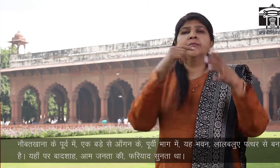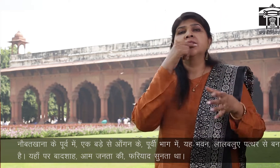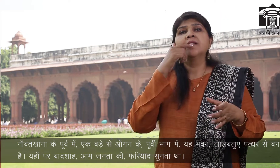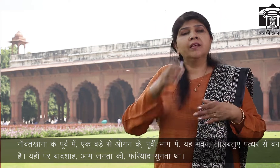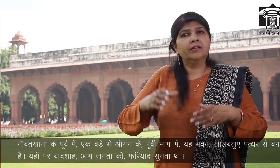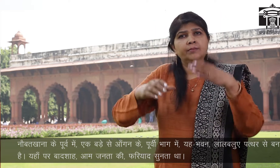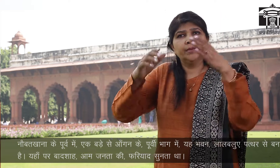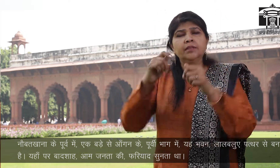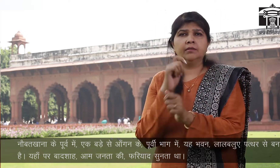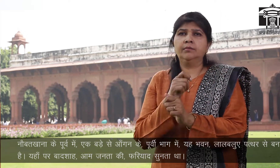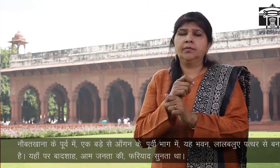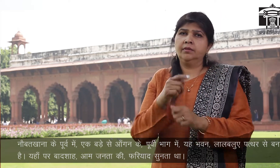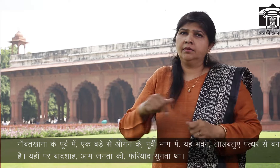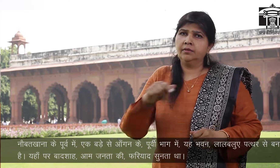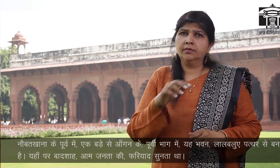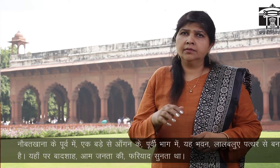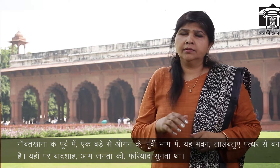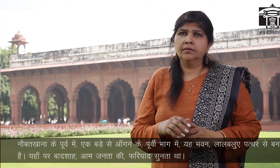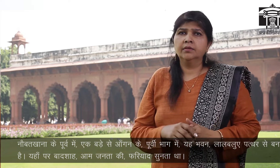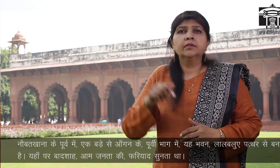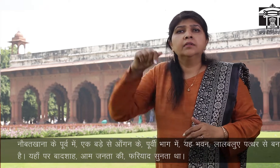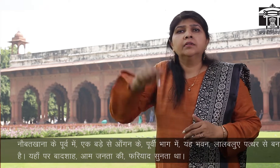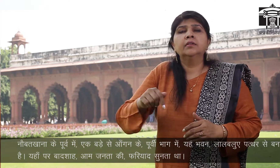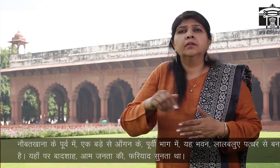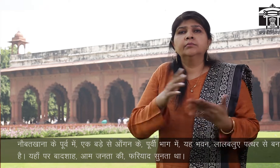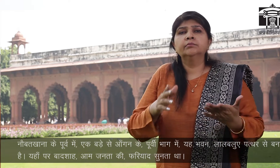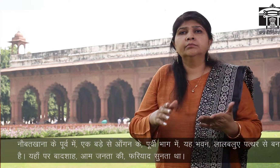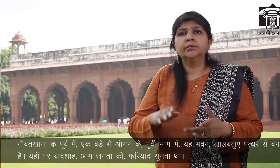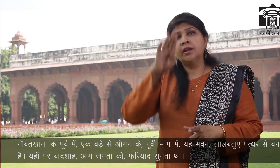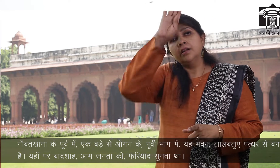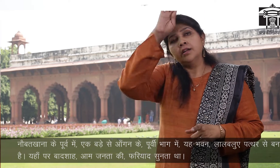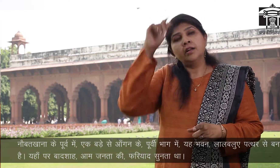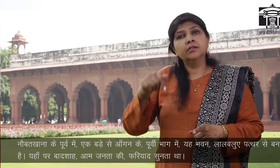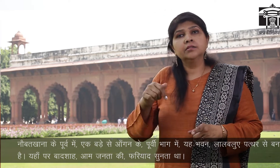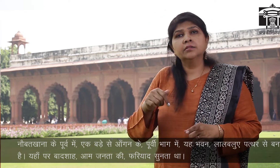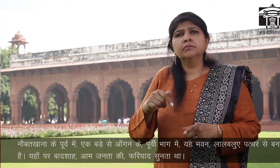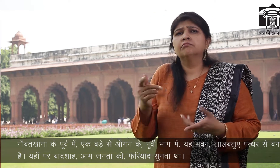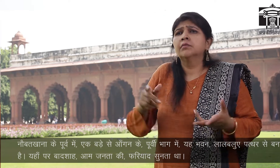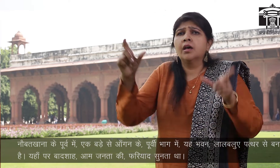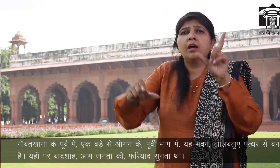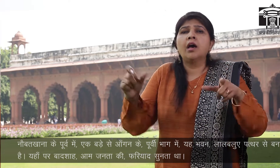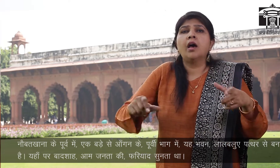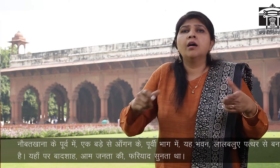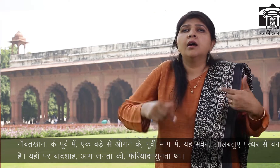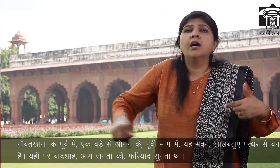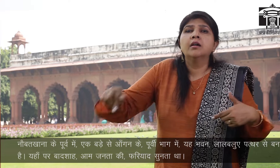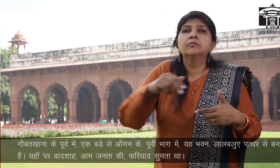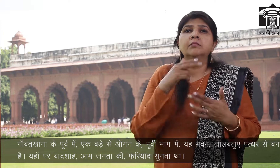पत्थर से बना है। यहाँ पर बादशाह आम जनता की फरियाद सुनता था।